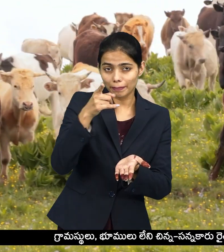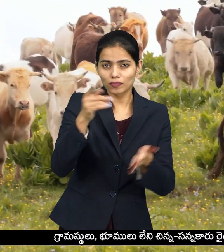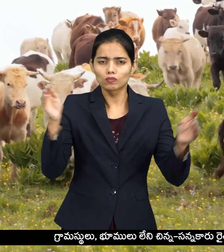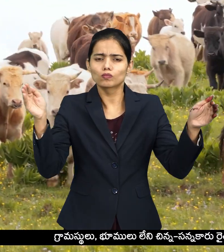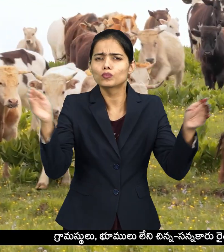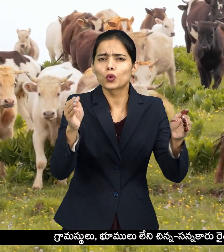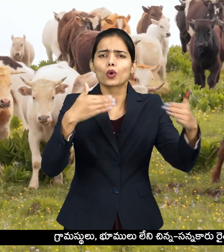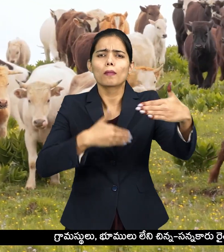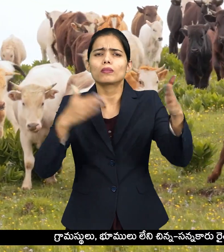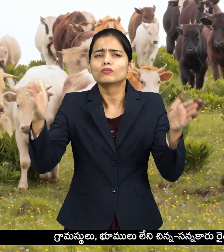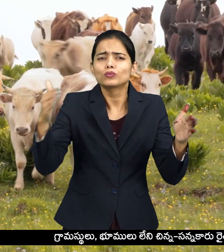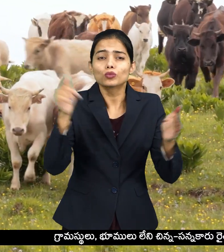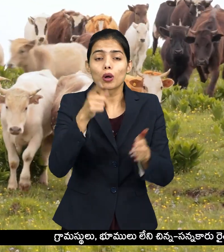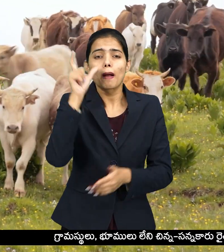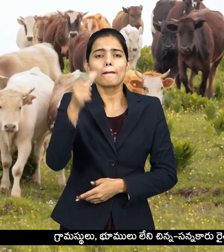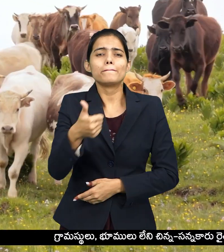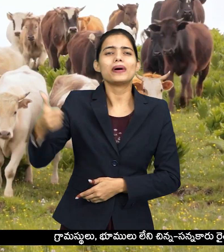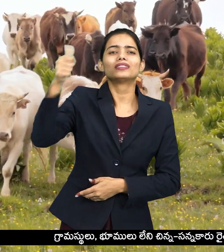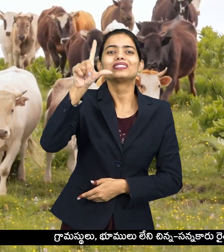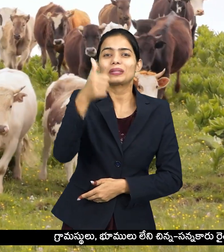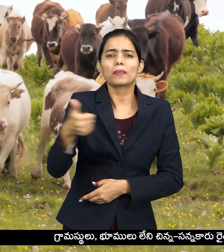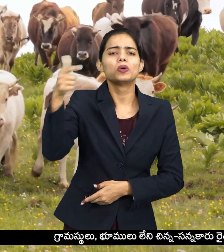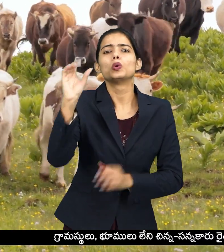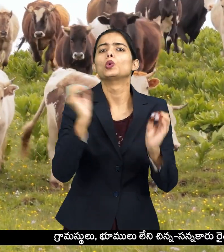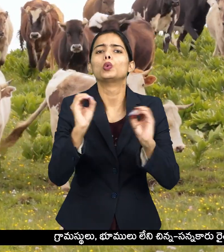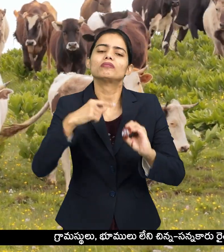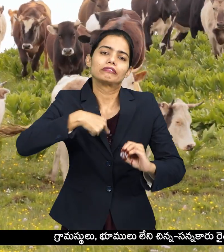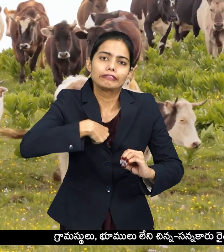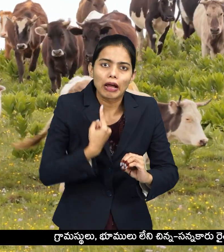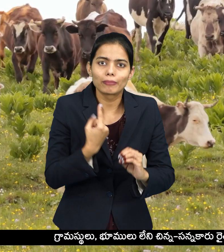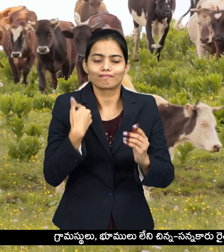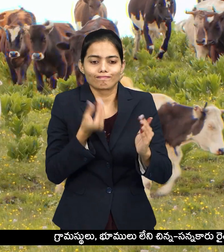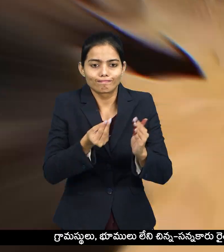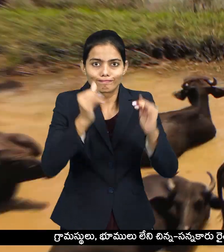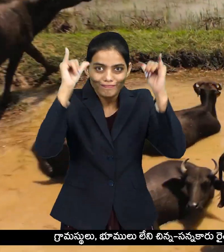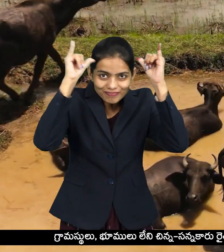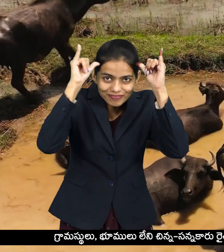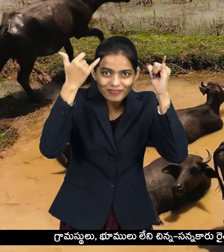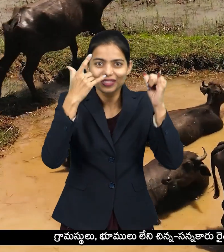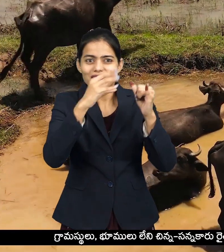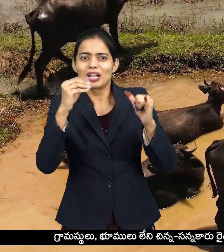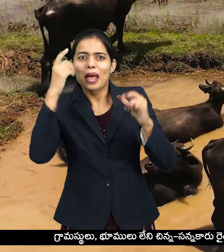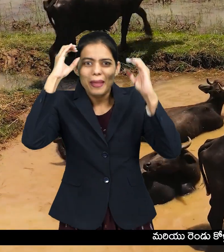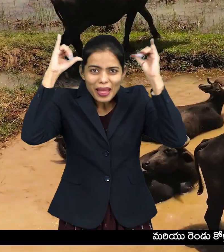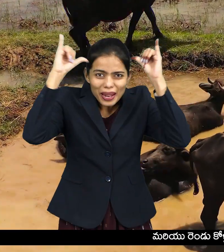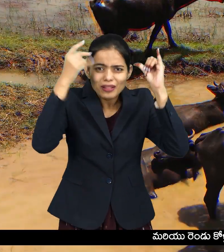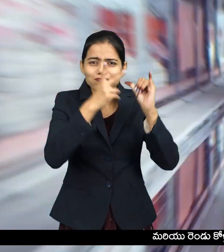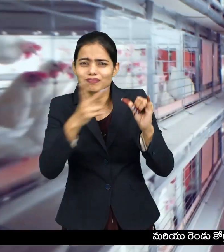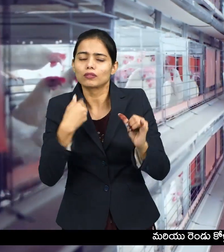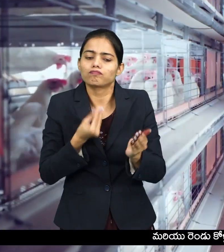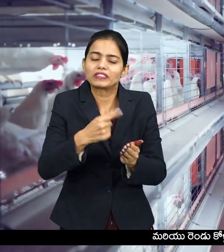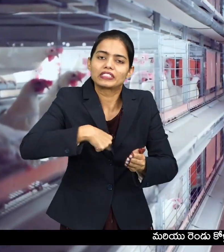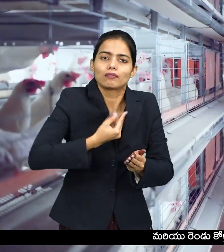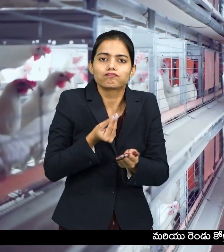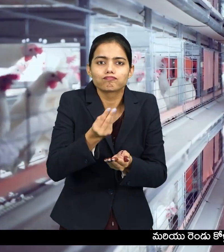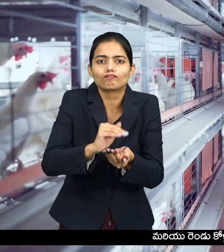గ్రామస్తులు భూములు లేని చిన్న సన్నకారు రైతులు ఆవులు మరియు గేదెలను కూడా పెంచుకుంటారు మరియు